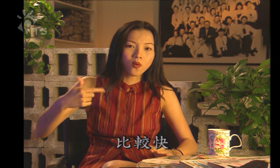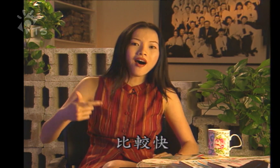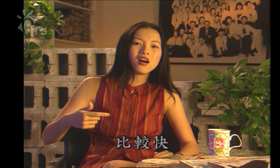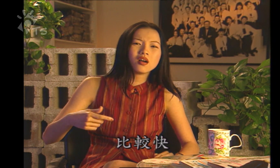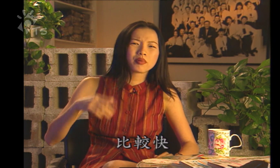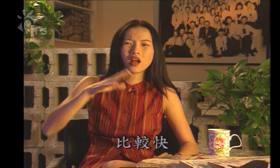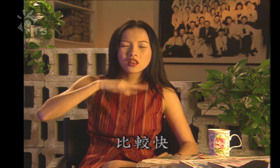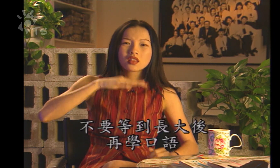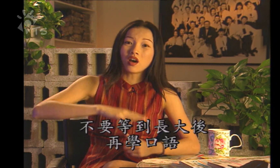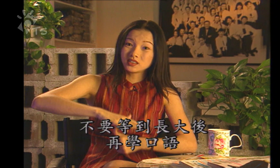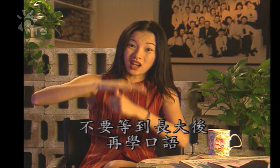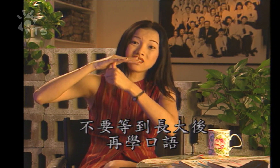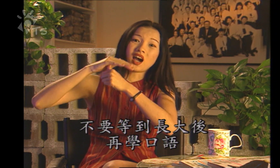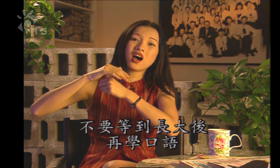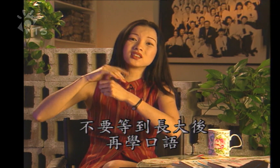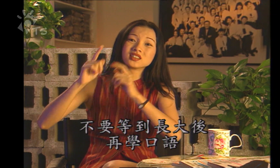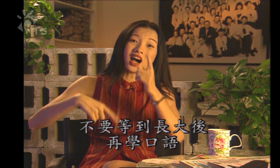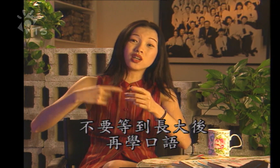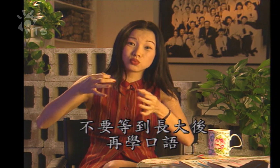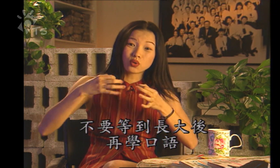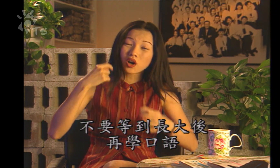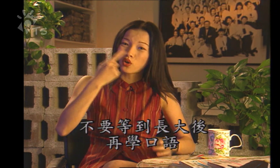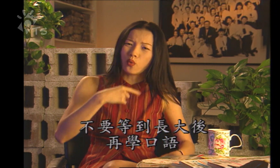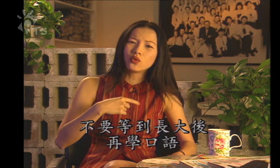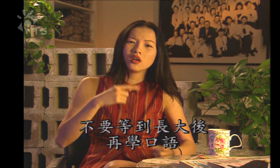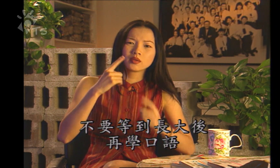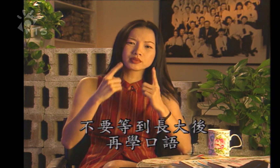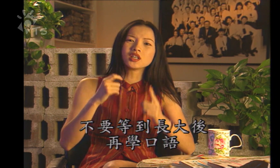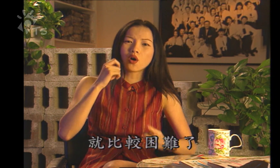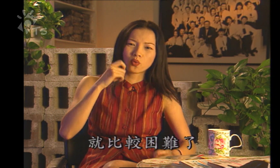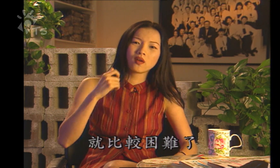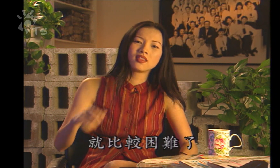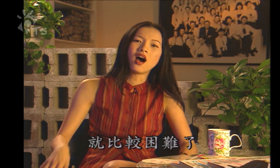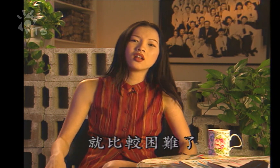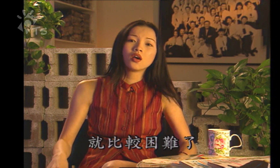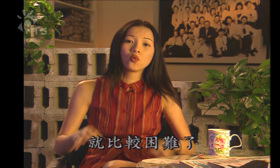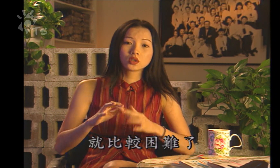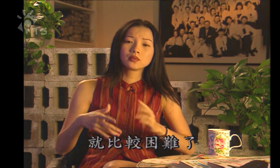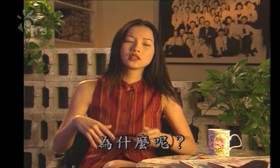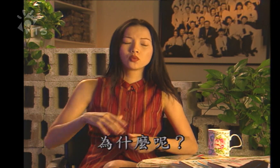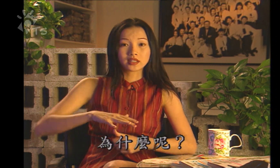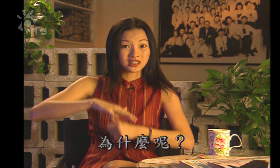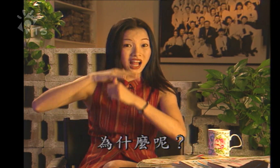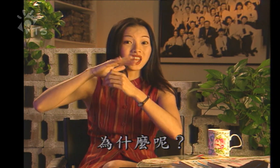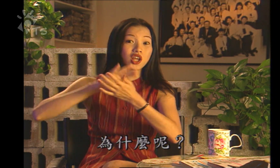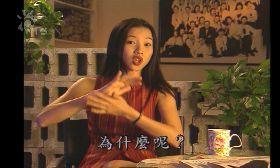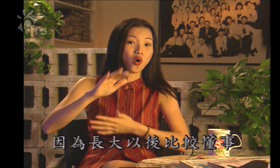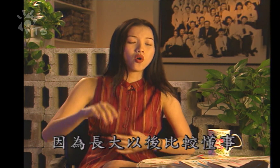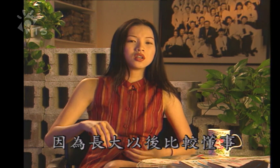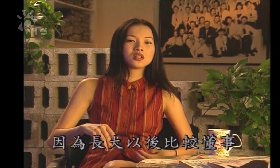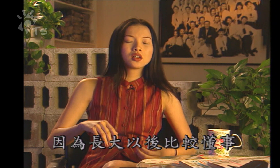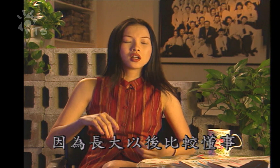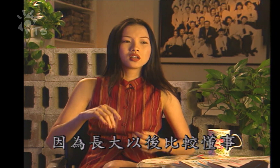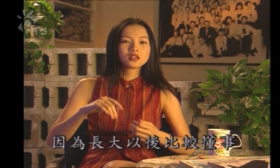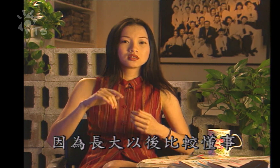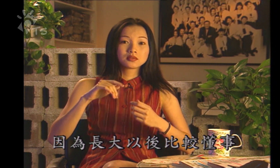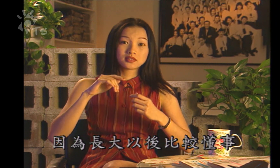快，不要等到长大后再学，口语就比较困难了。为什么呢？因为长大以后比较懂事